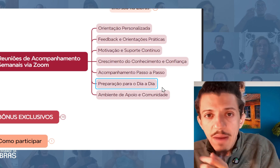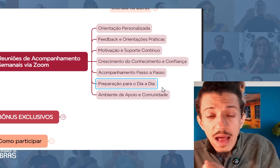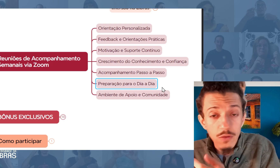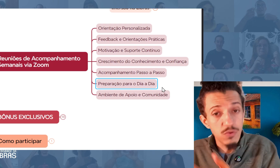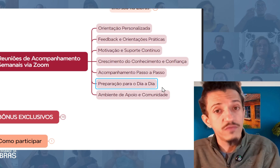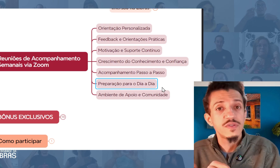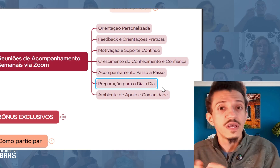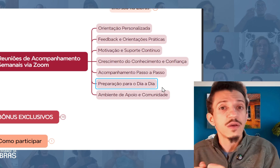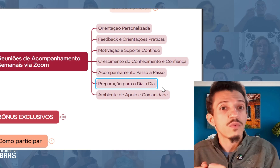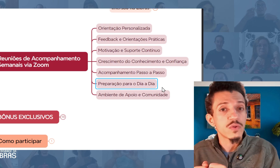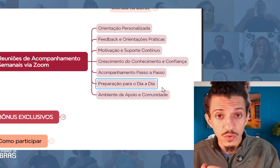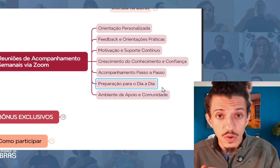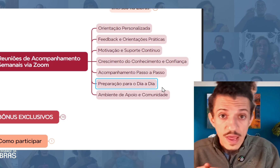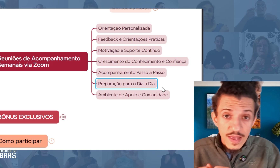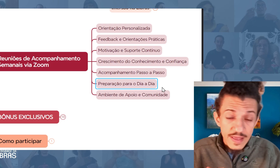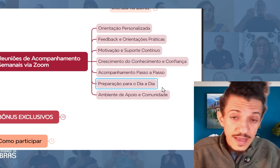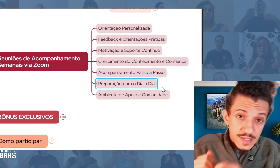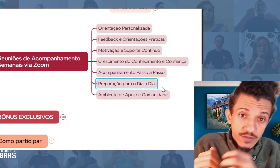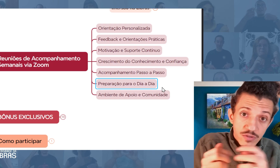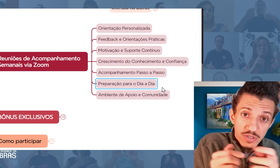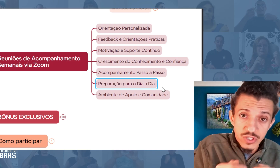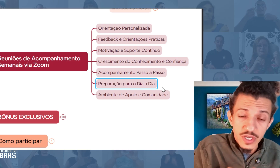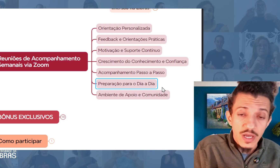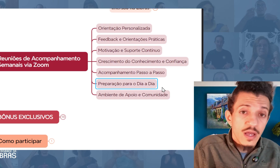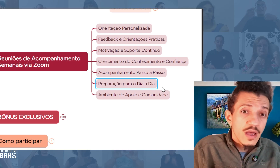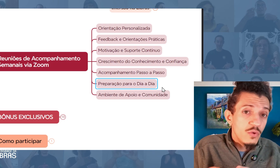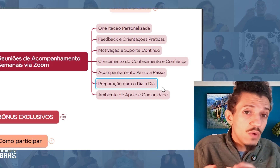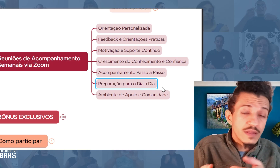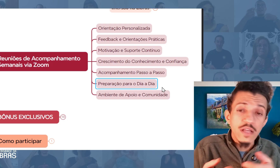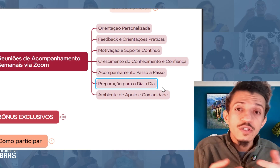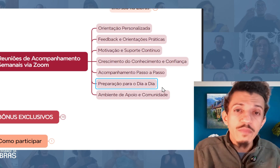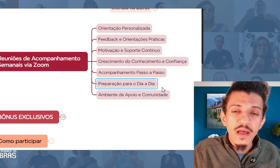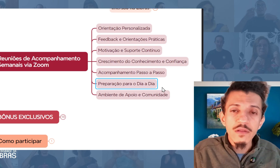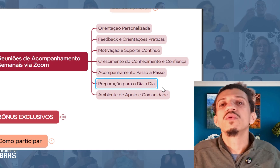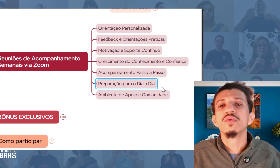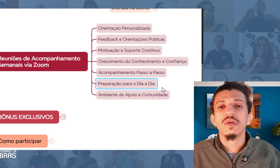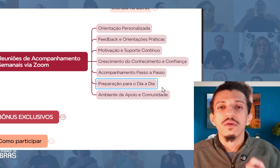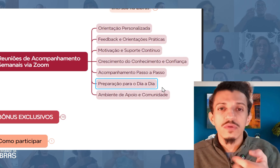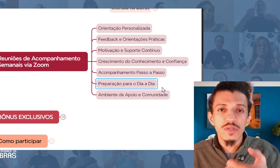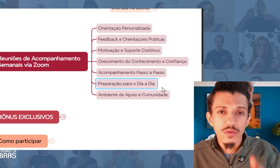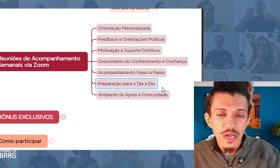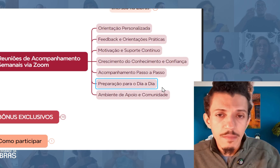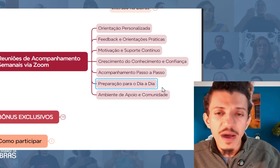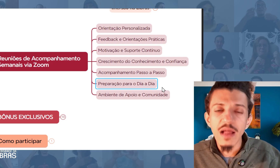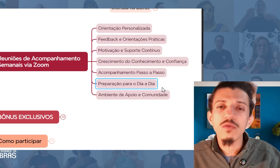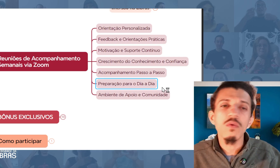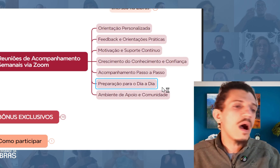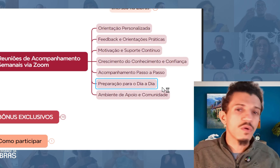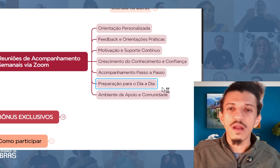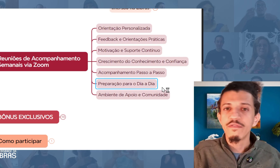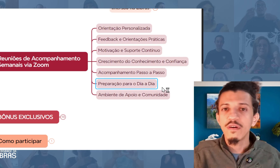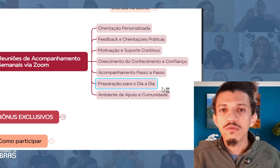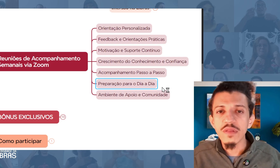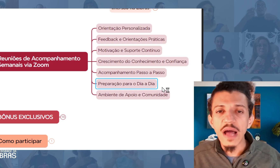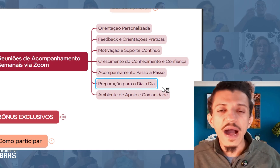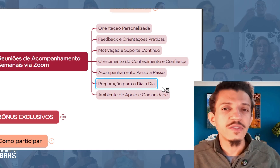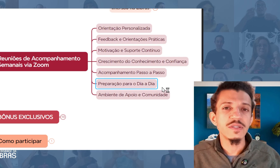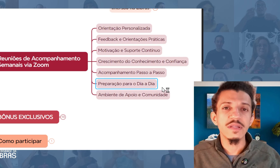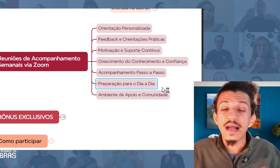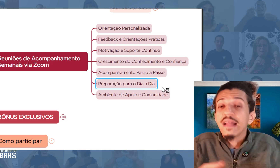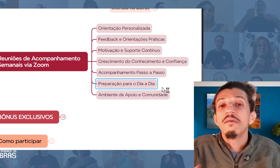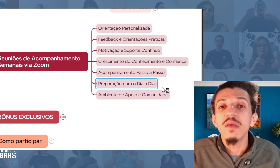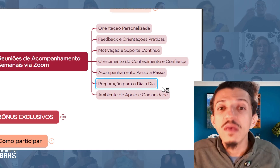trabalho, quando você encontra o surdo, quer seja no seu dia a dia no atendimento aos surdos, no seu trabalho atual, na escola, na faculdade,